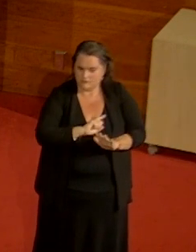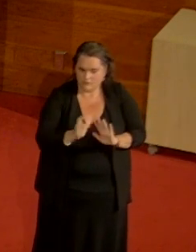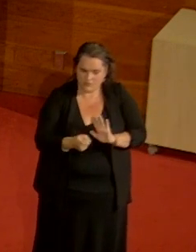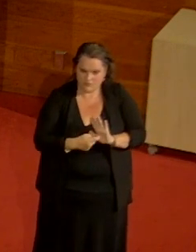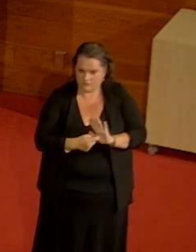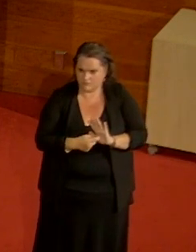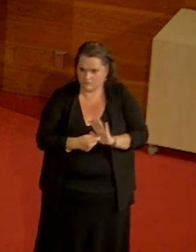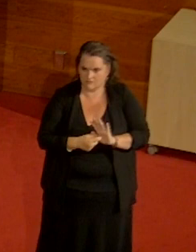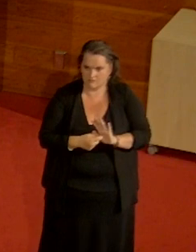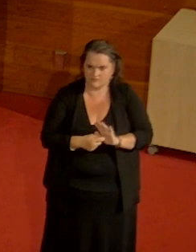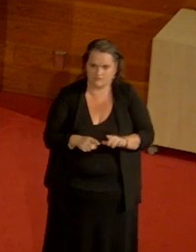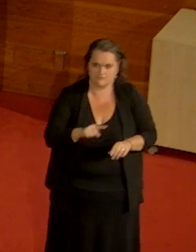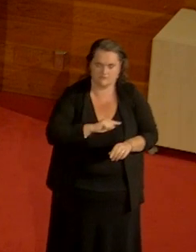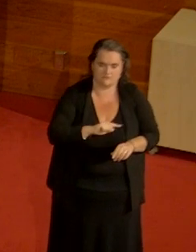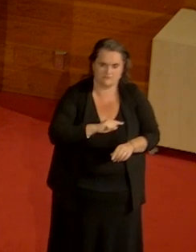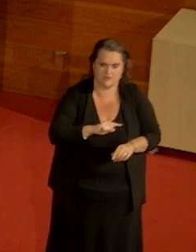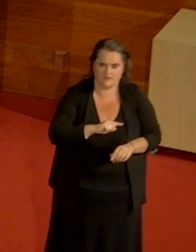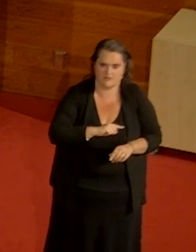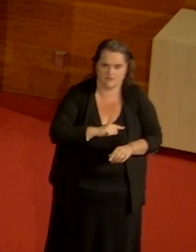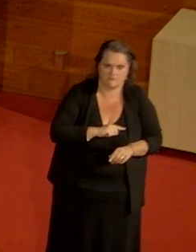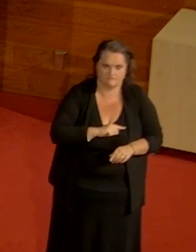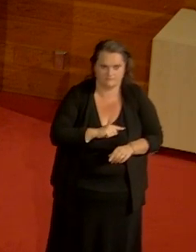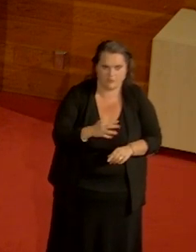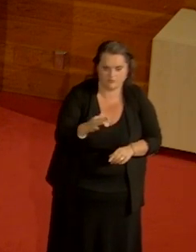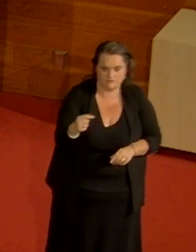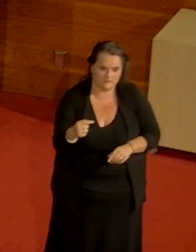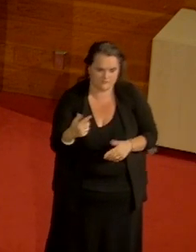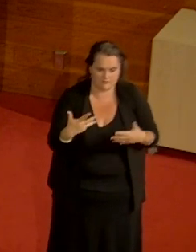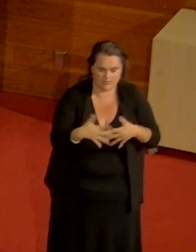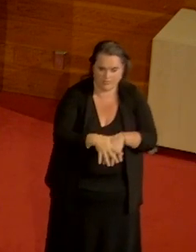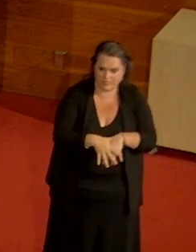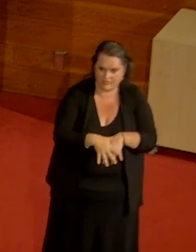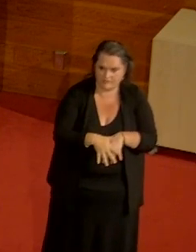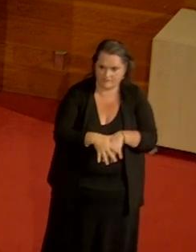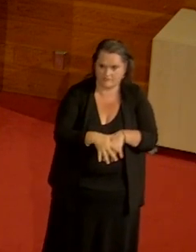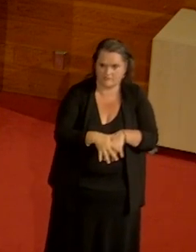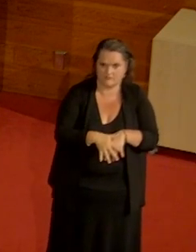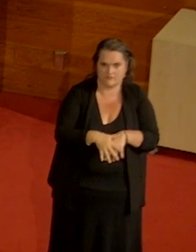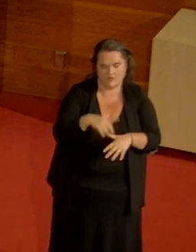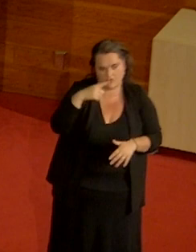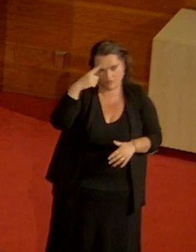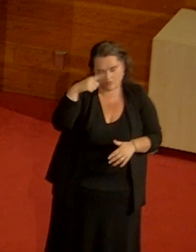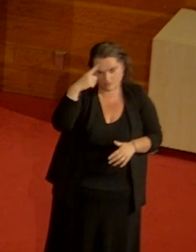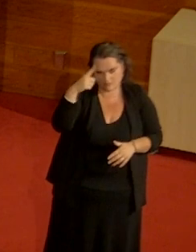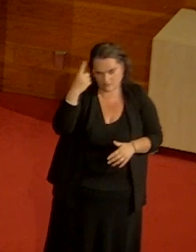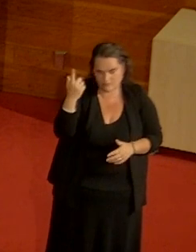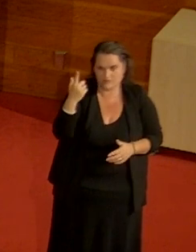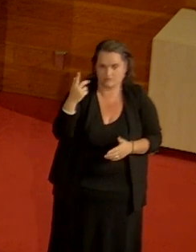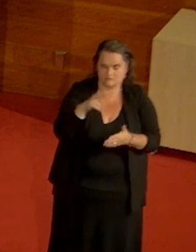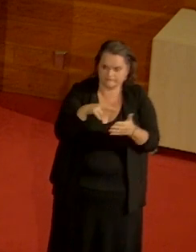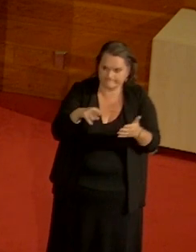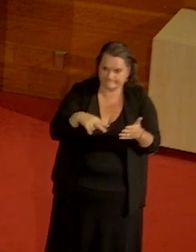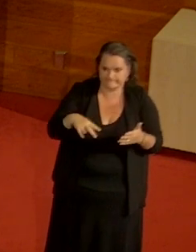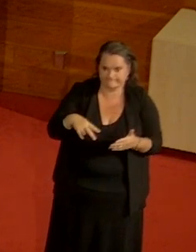veces agridulce que tenemos quienes quienes nos dedicamos al mundo intelectual cultural académico Especialmente cuando